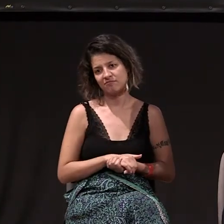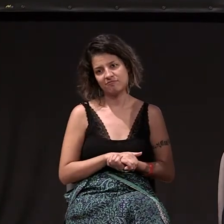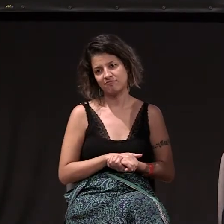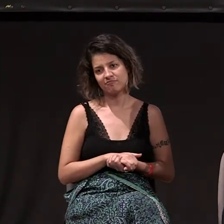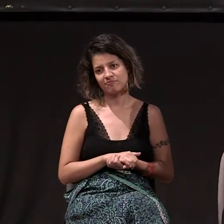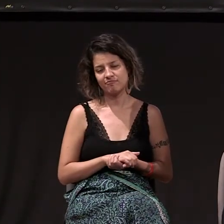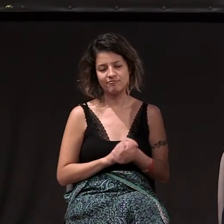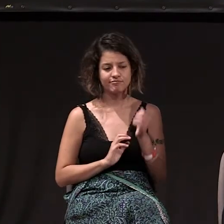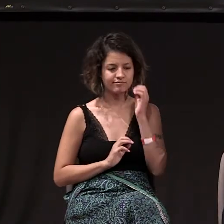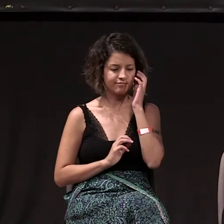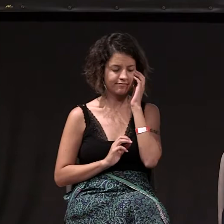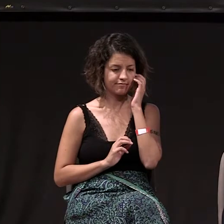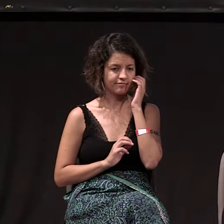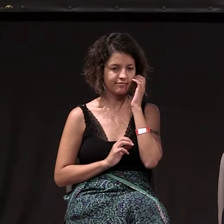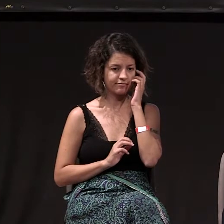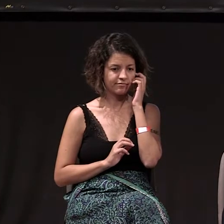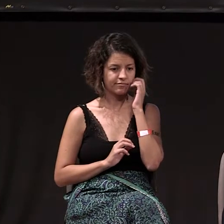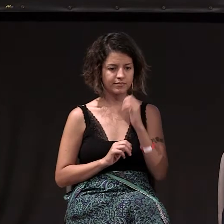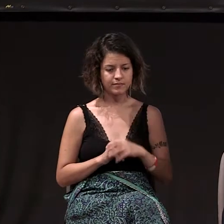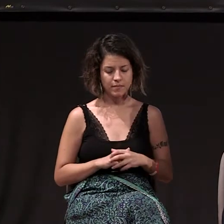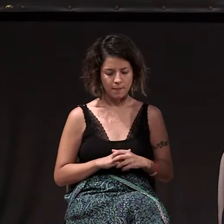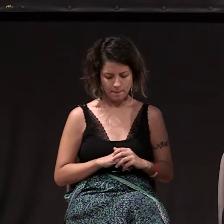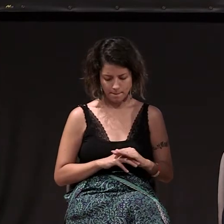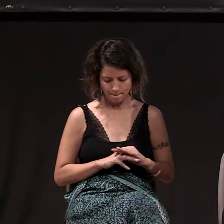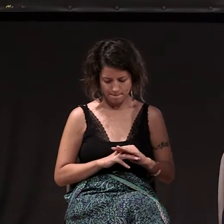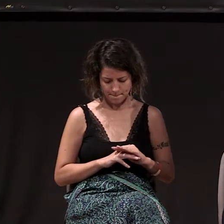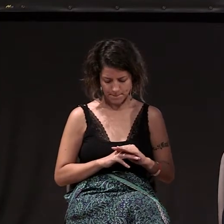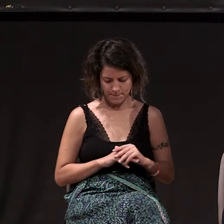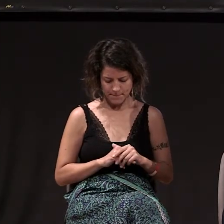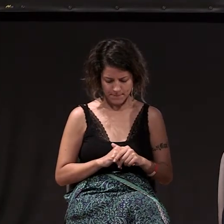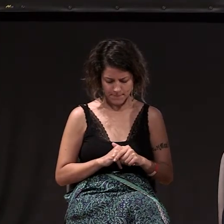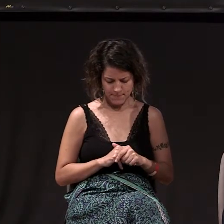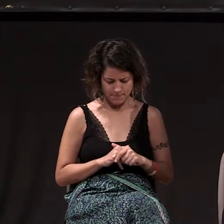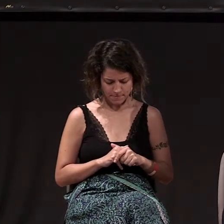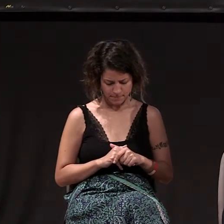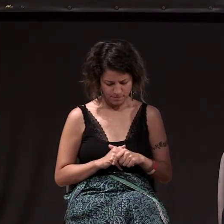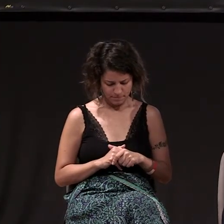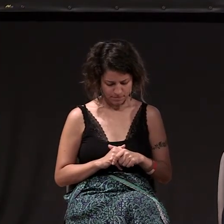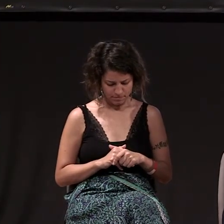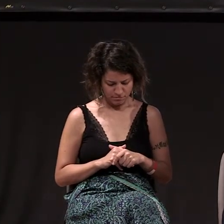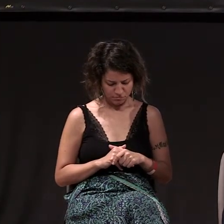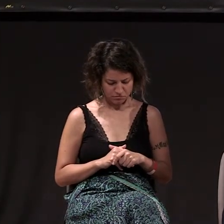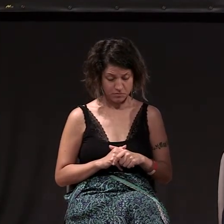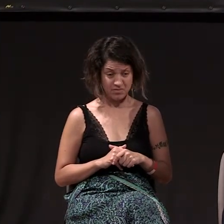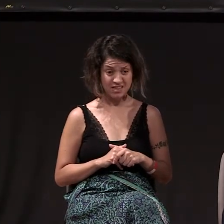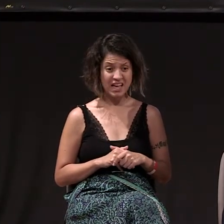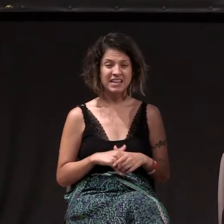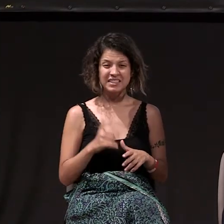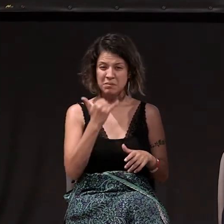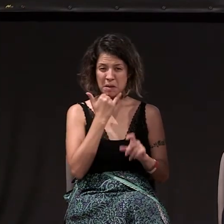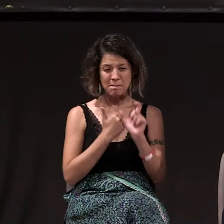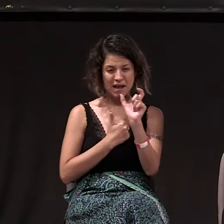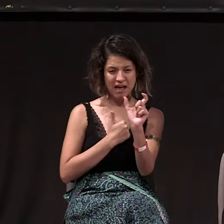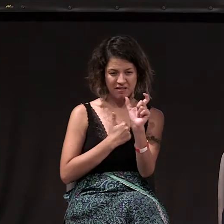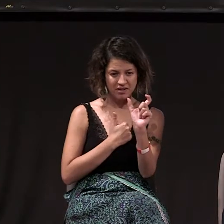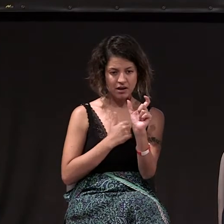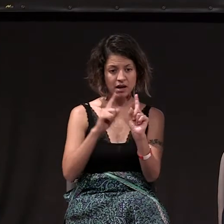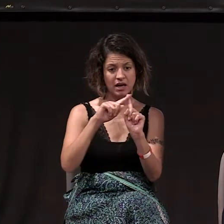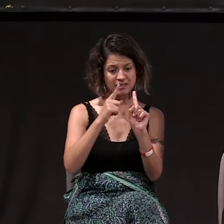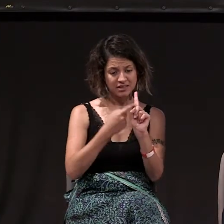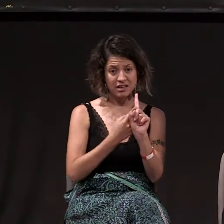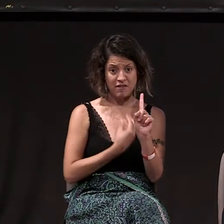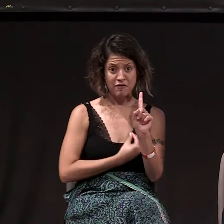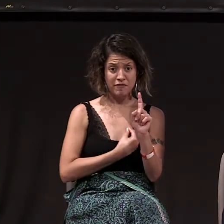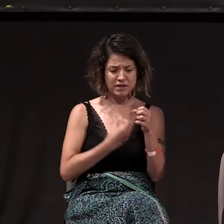Então, novamente, nós temos a questão também, estragar a vida dela, que esse é um